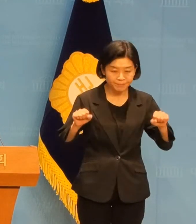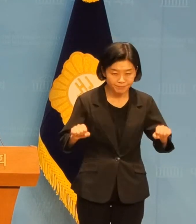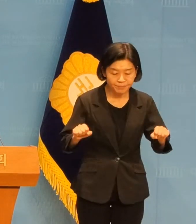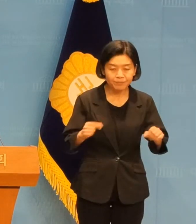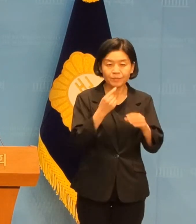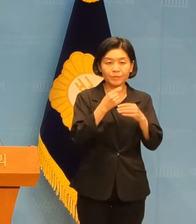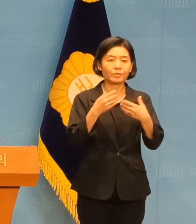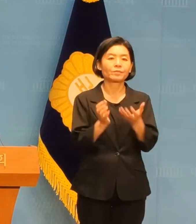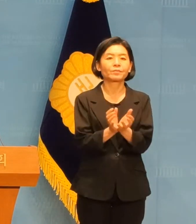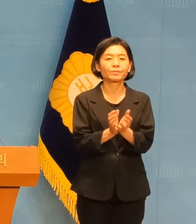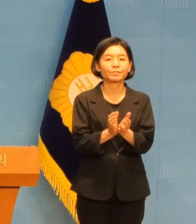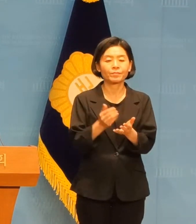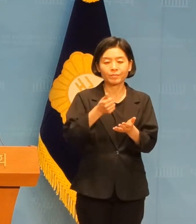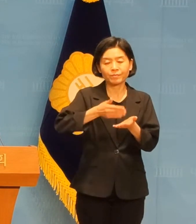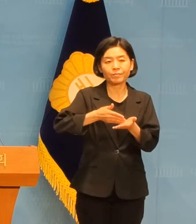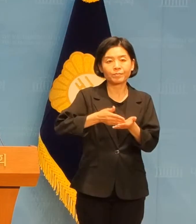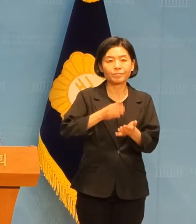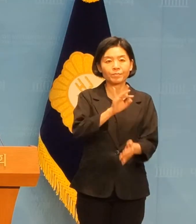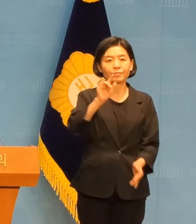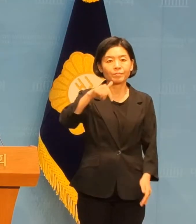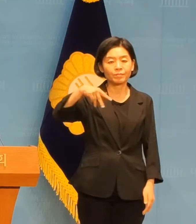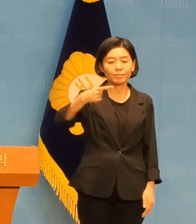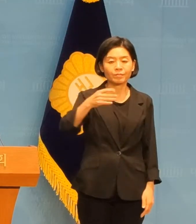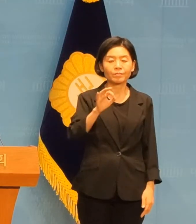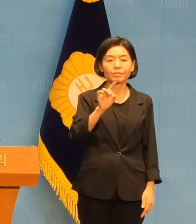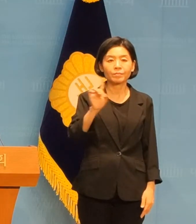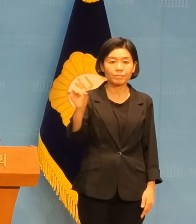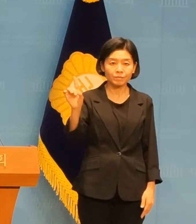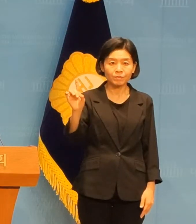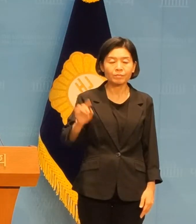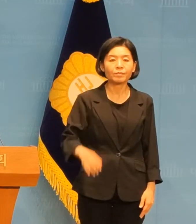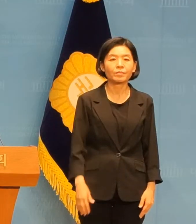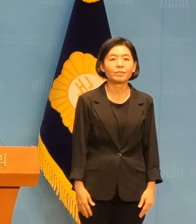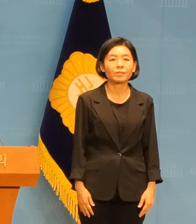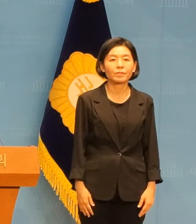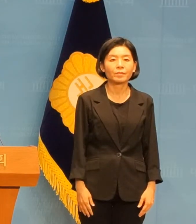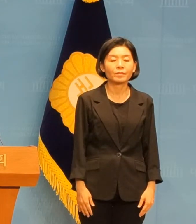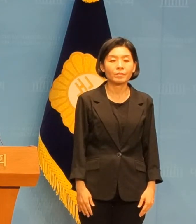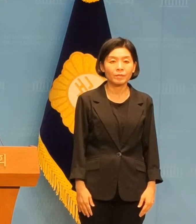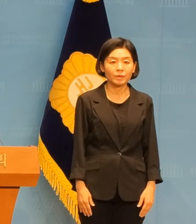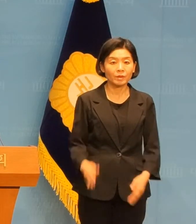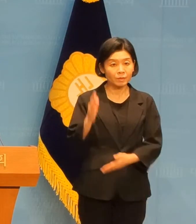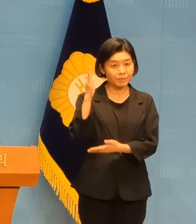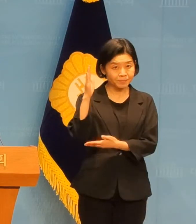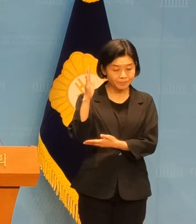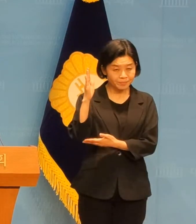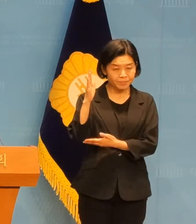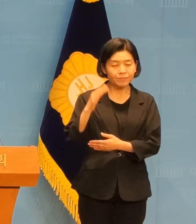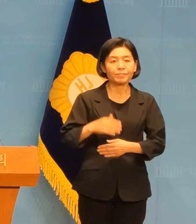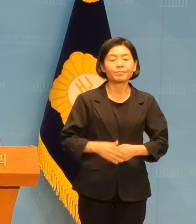안녕하십니까. 더불어민주당 원내대변인 백승아입니다. 오늘의 논평 추가로 한 건 더 말씀드리겠습니다.